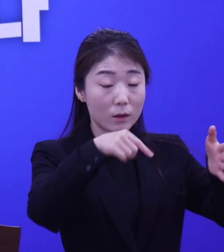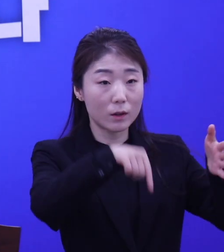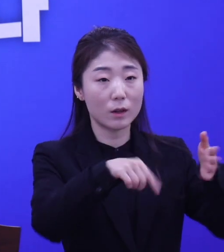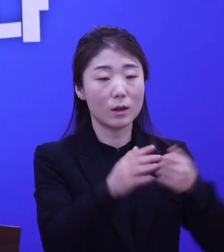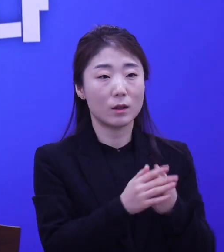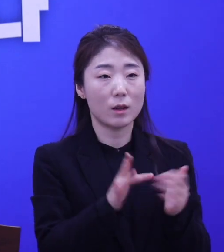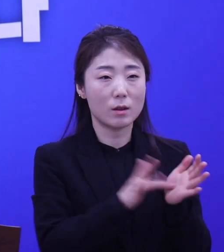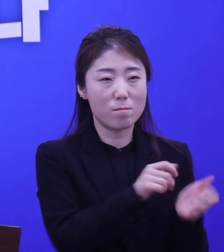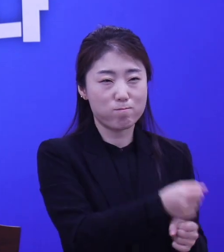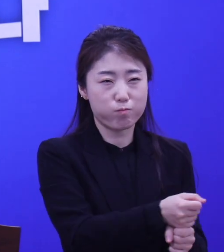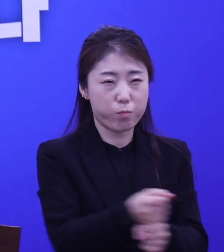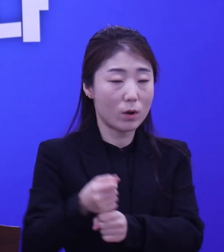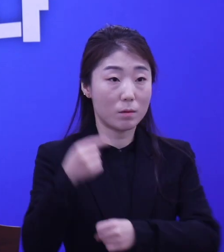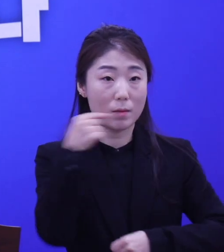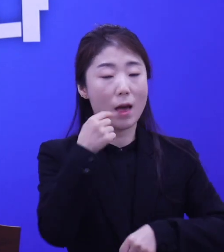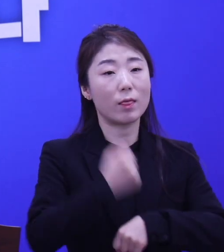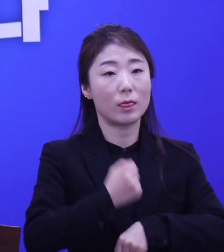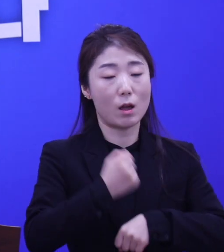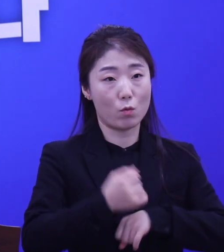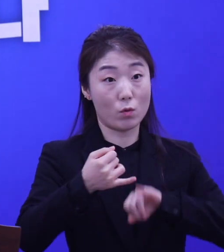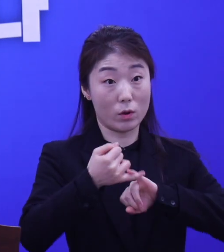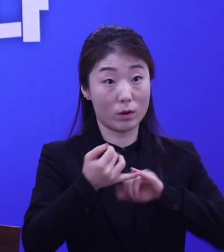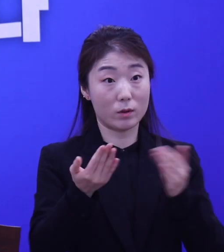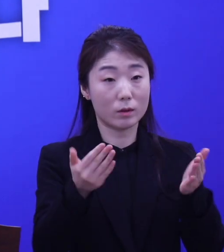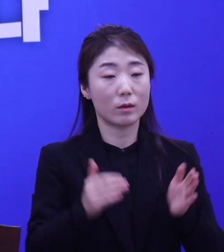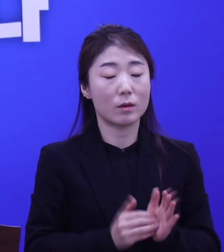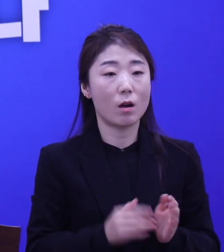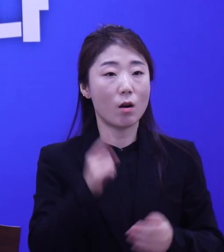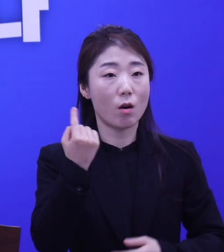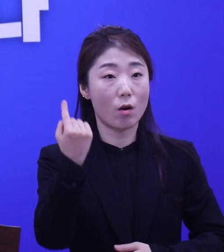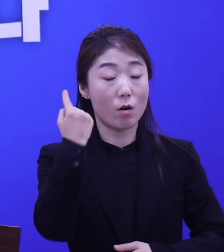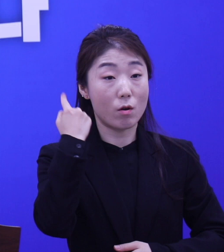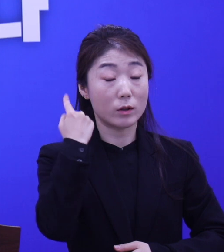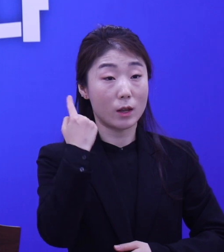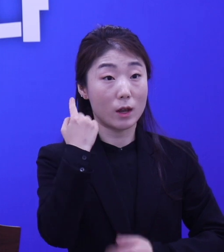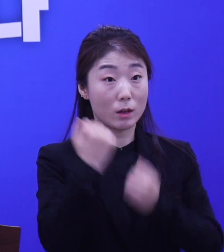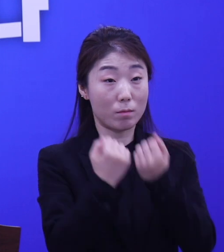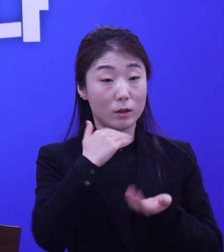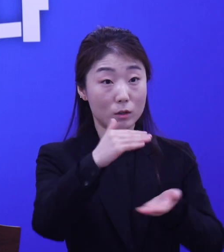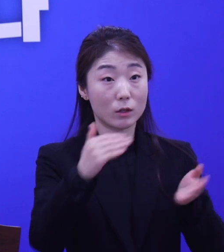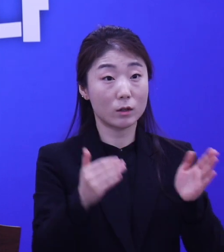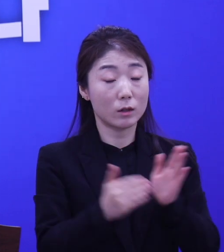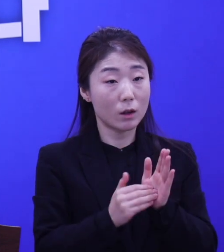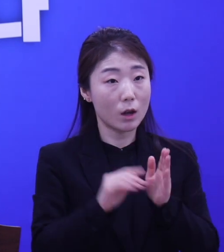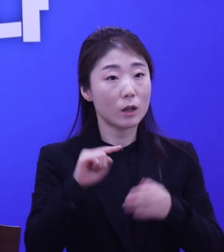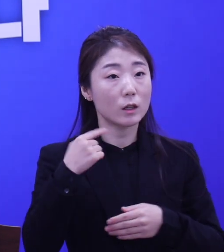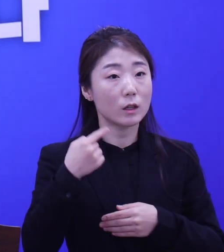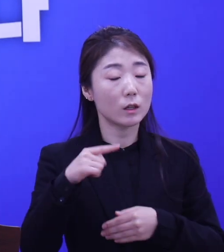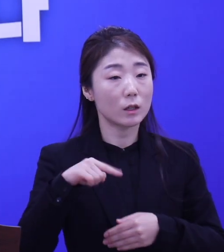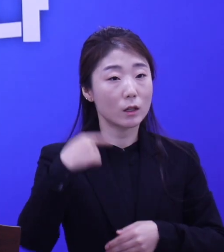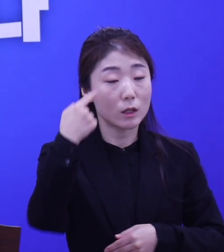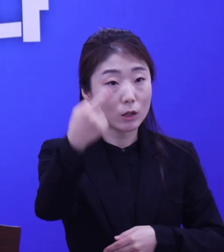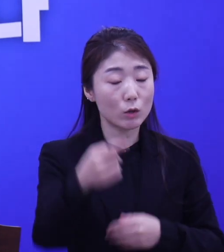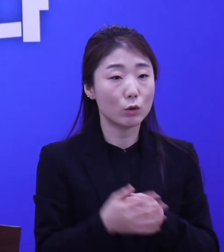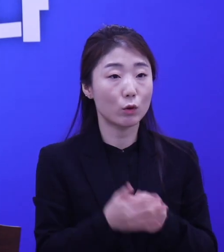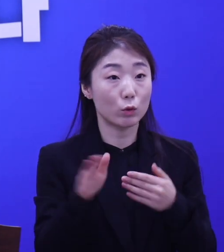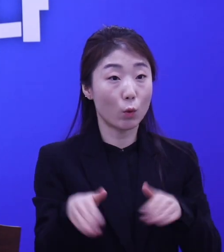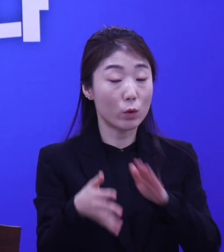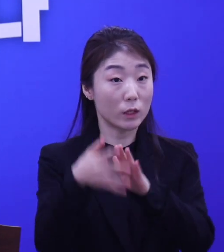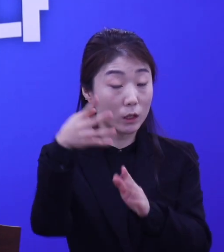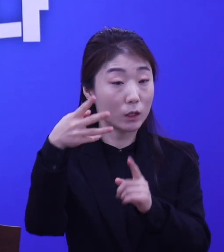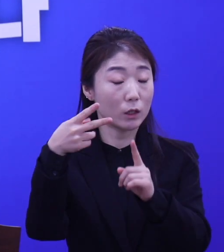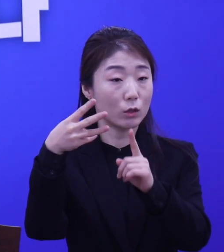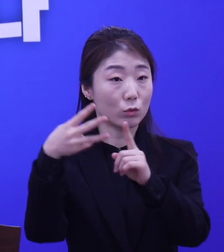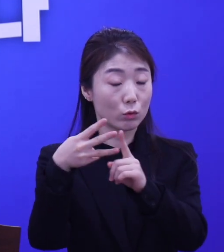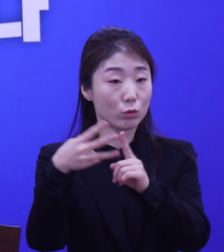강화하겠다는 말씀을 드렸습니다. 어제 브리핑 이후 도와 시군 재난안전대책본부 영상회의를